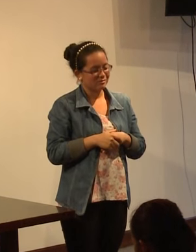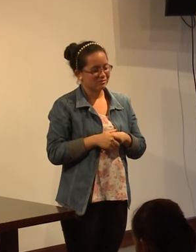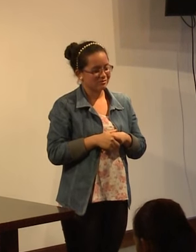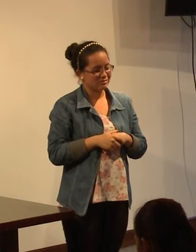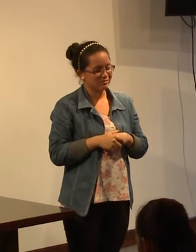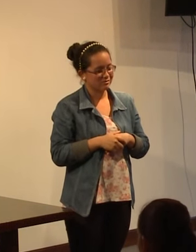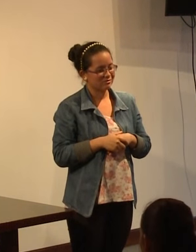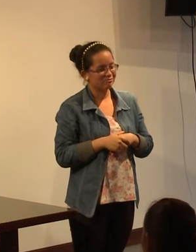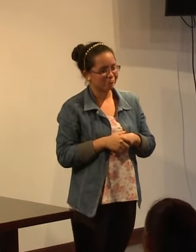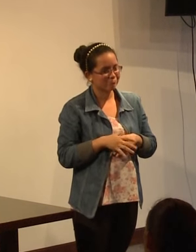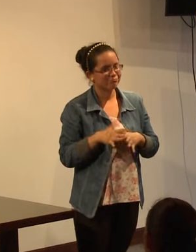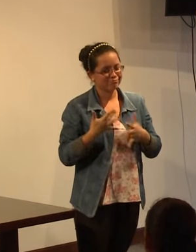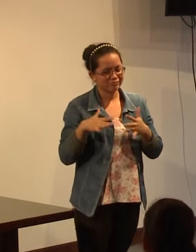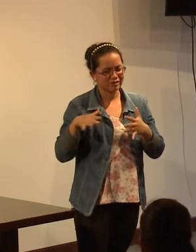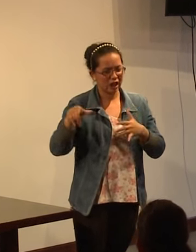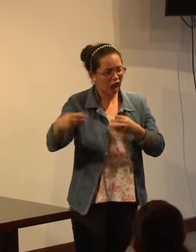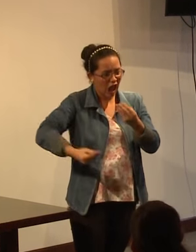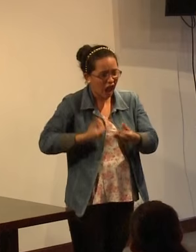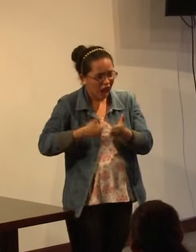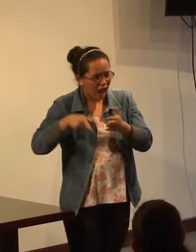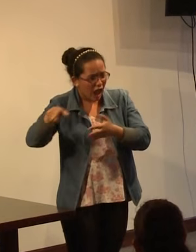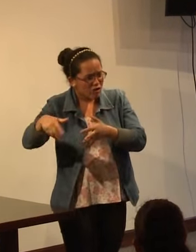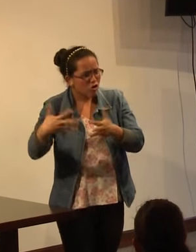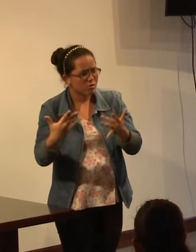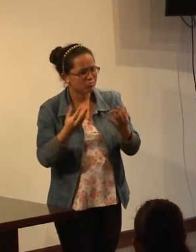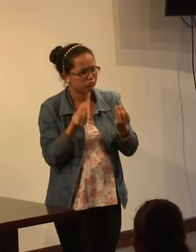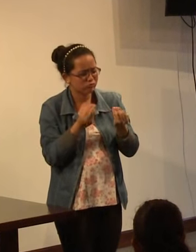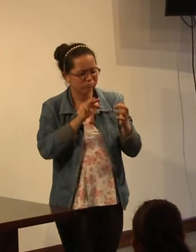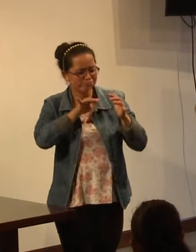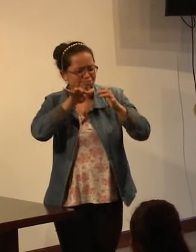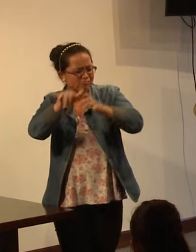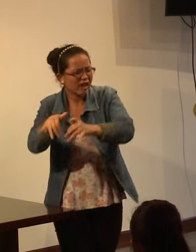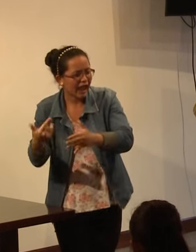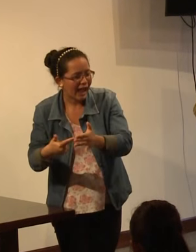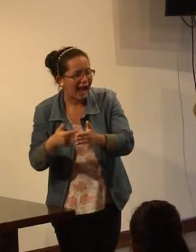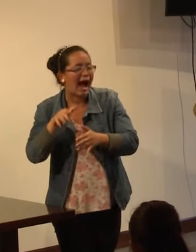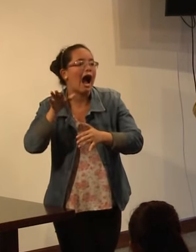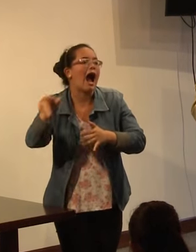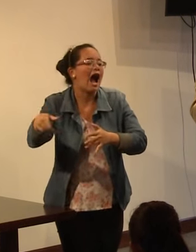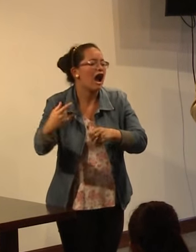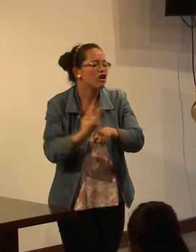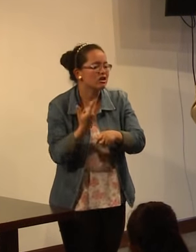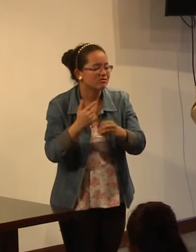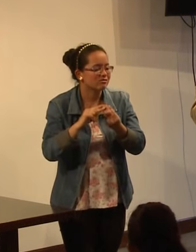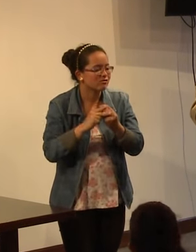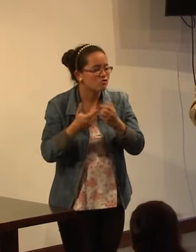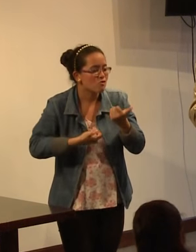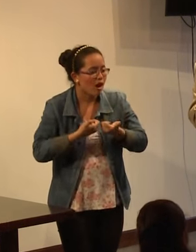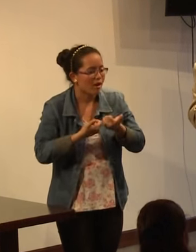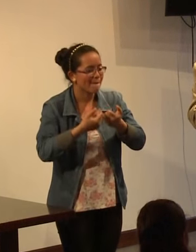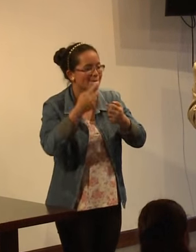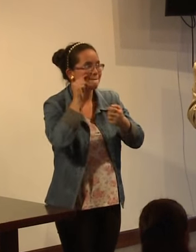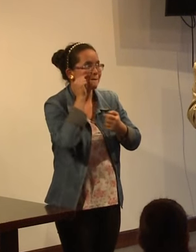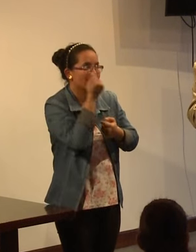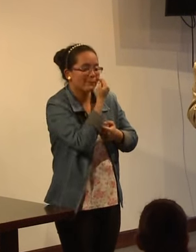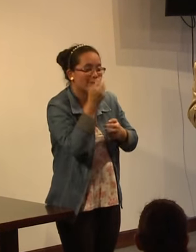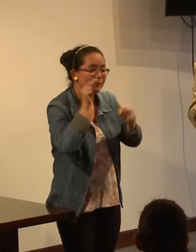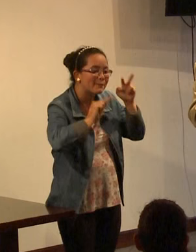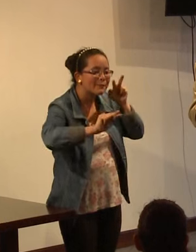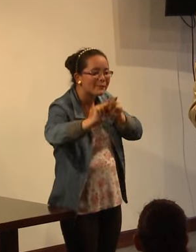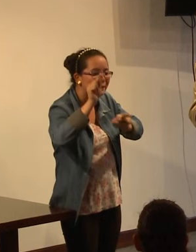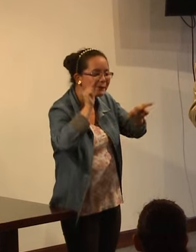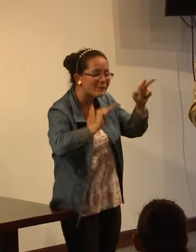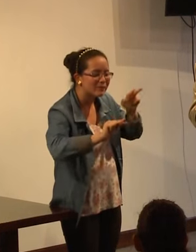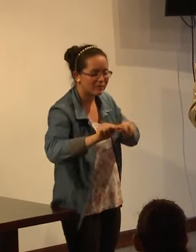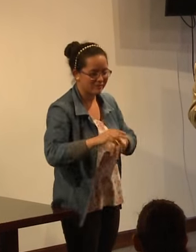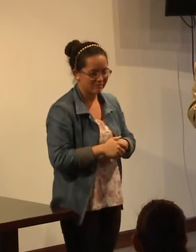Germán. ¿Qué está haciendo el tipo que logra esa convocatoria? Tiene que ver con lo audiovisual, ¿cierto? ¿Cuánto tiempo gastaron ustedes en su colegio que les enseñaran a ver